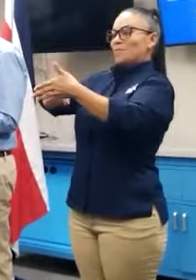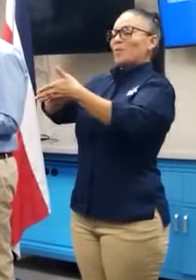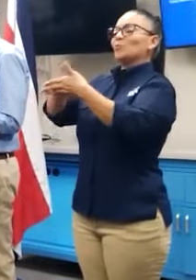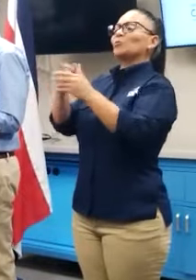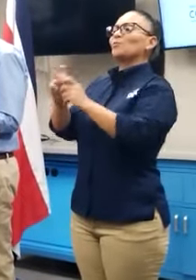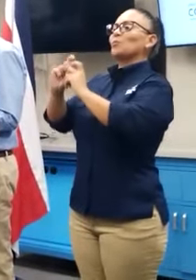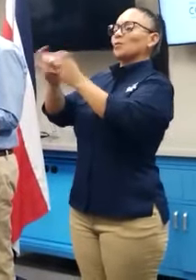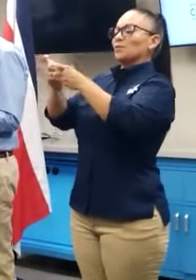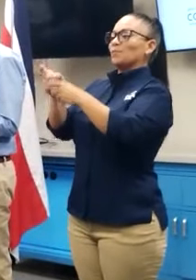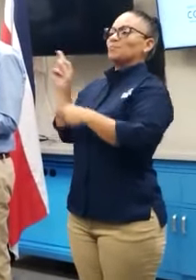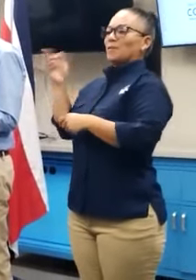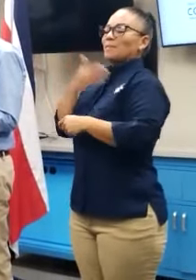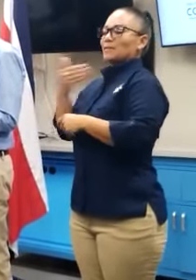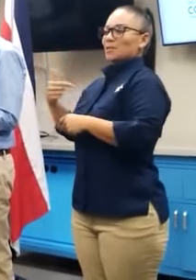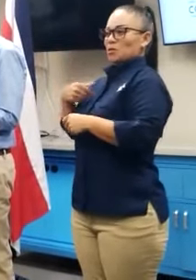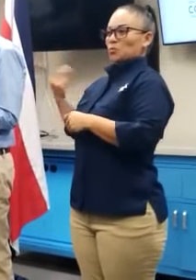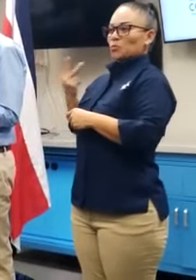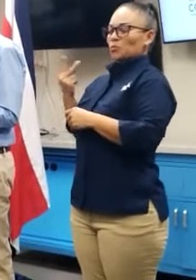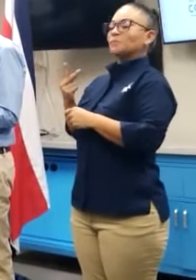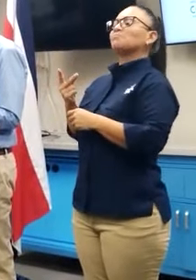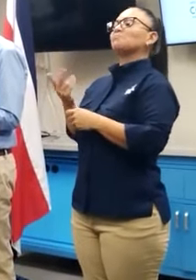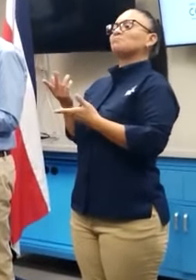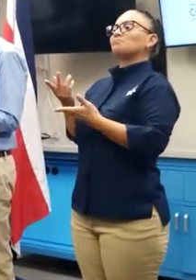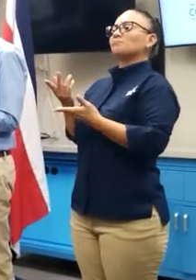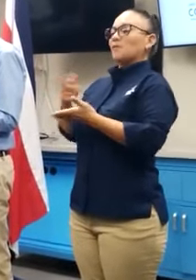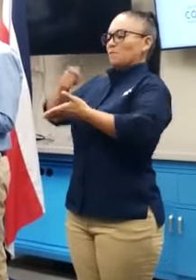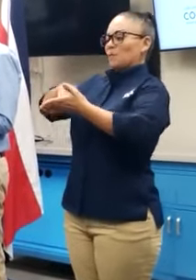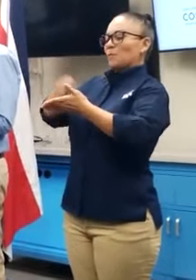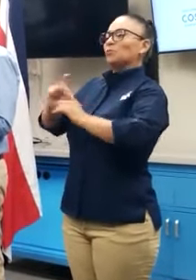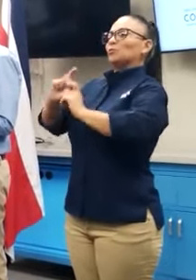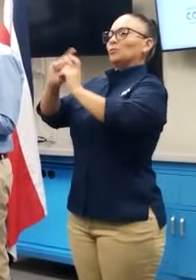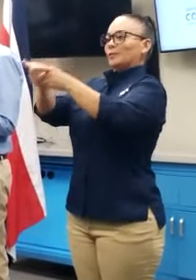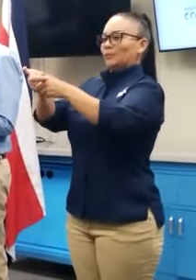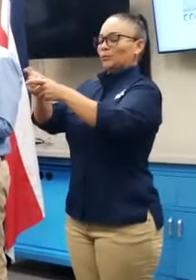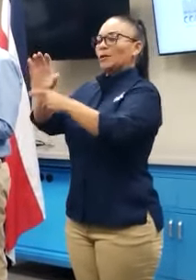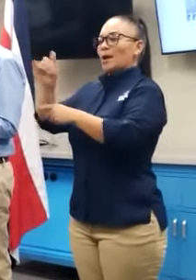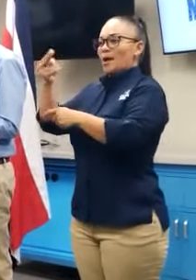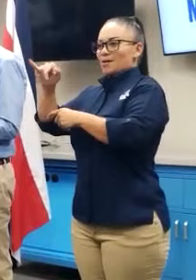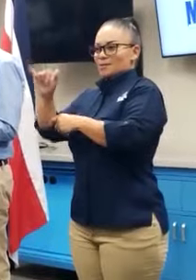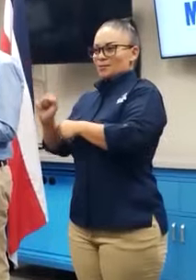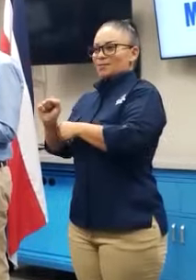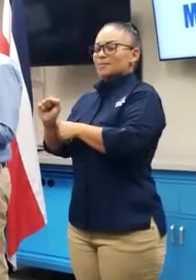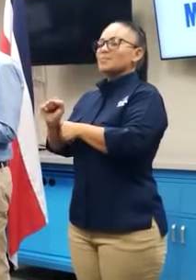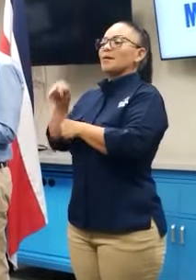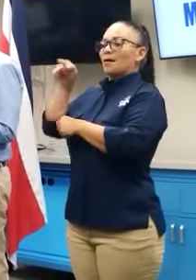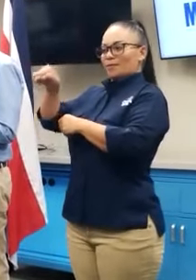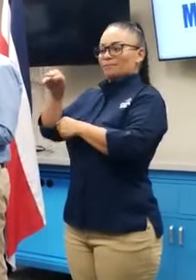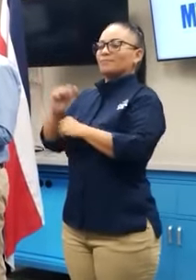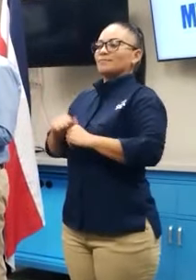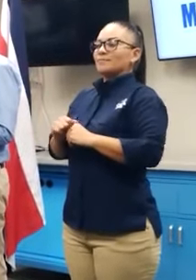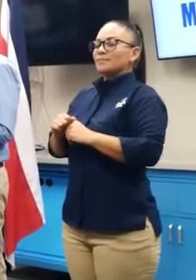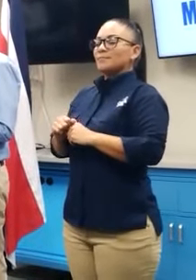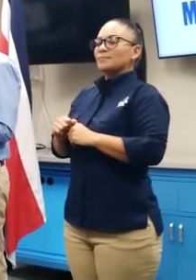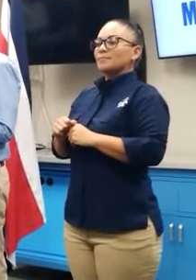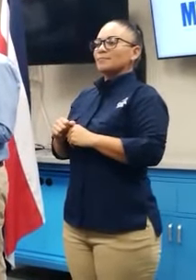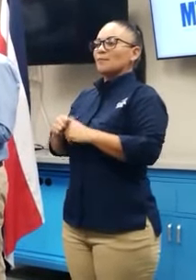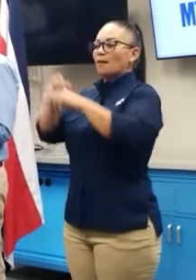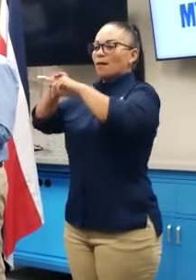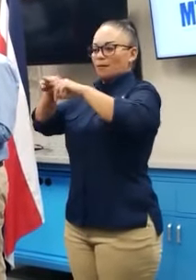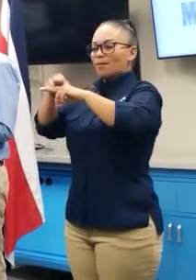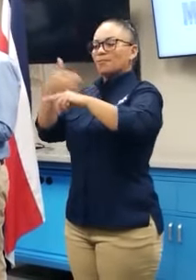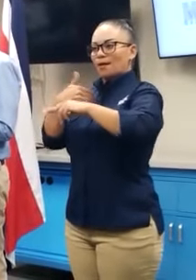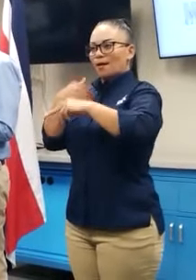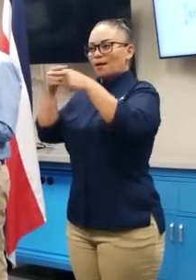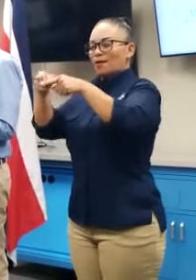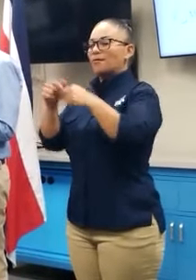del presidente de la República y yo a la municipalidad en Las Cañas. Ahí estaría llegando y ahí pasa la línea